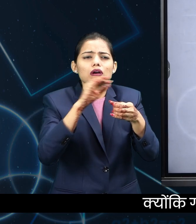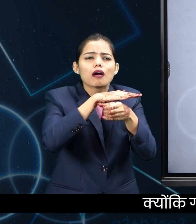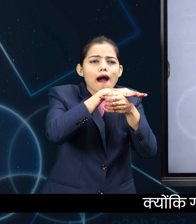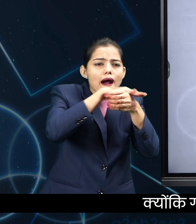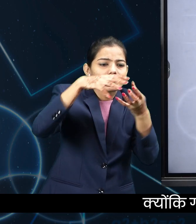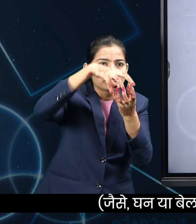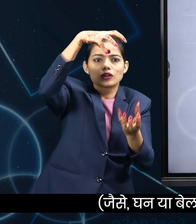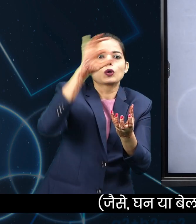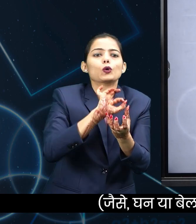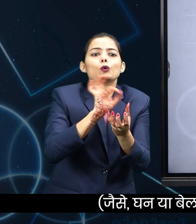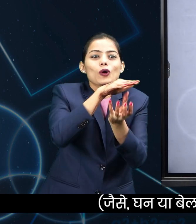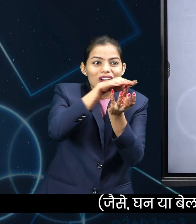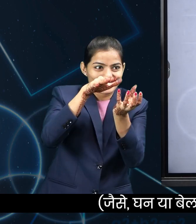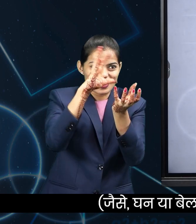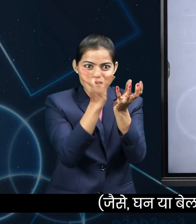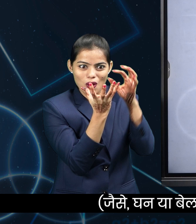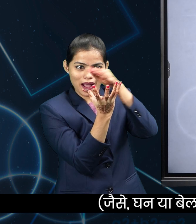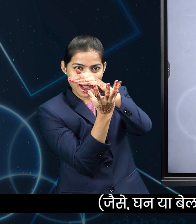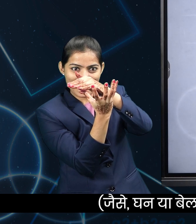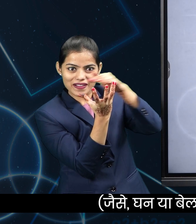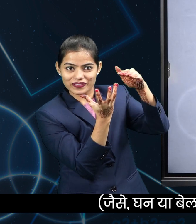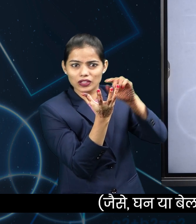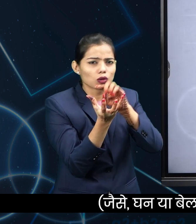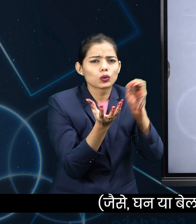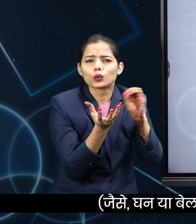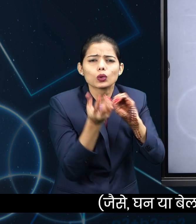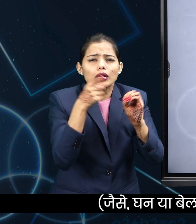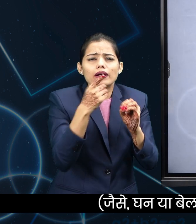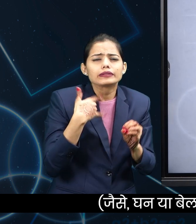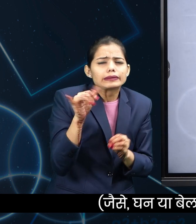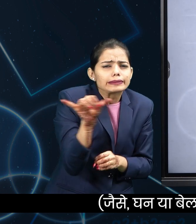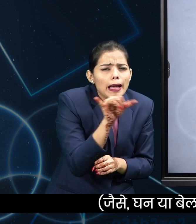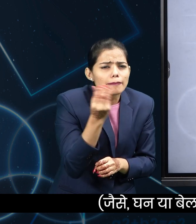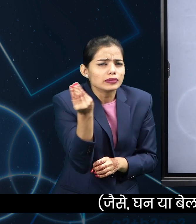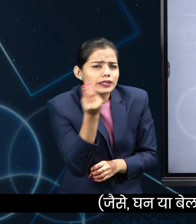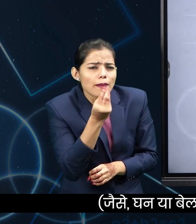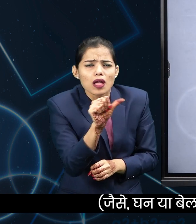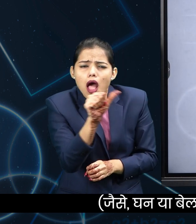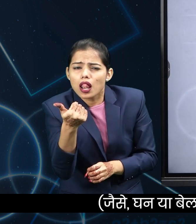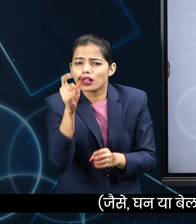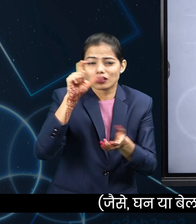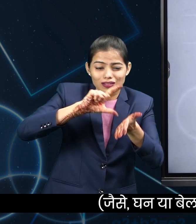आकृतियों जैसे धन या बेलन की तरह समतल या पार्श्व सतह नहीं होती है।